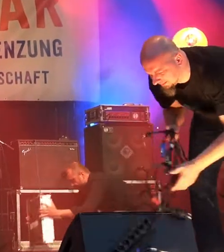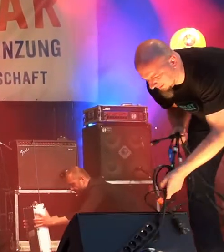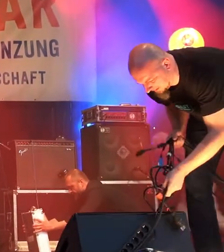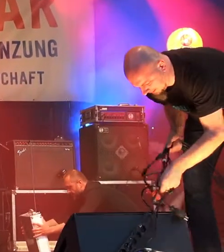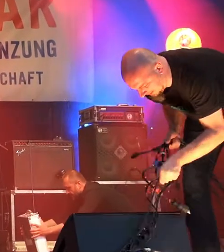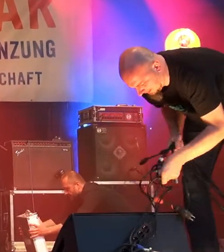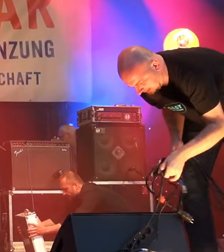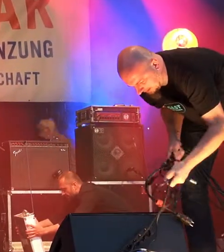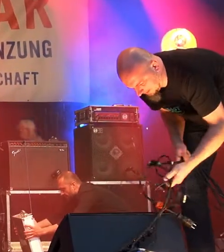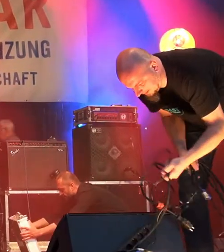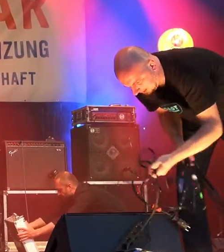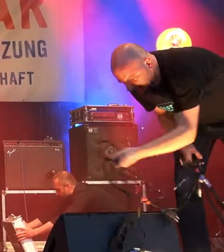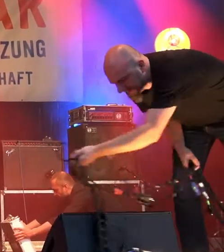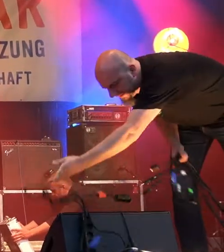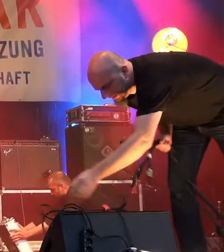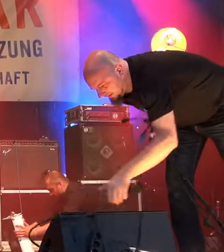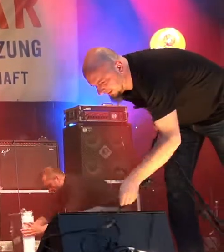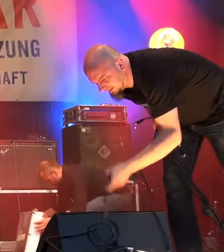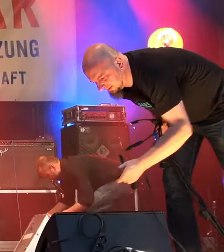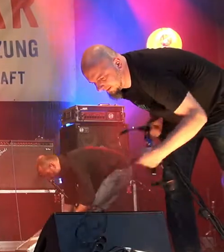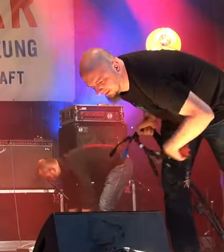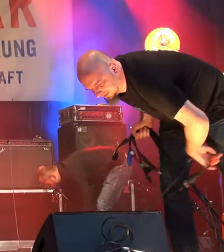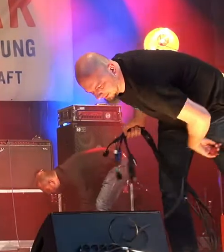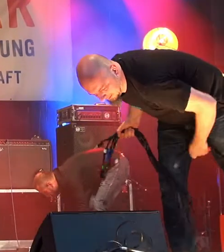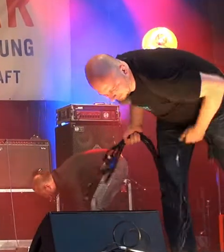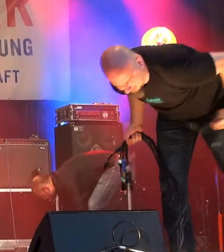auf Gebärdensprache performt.